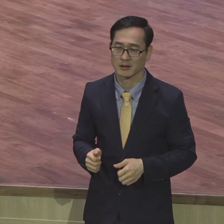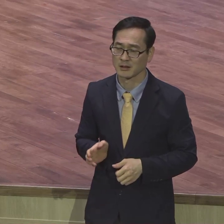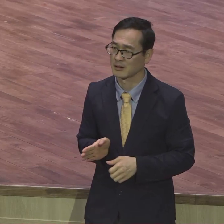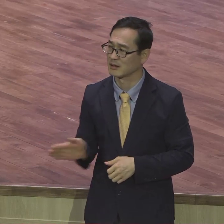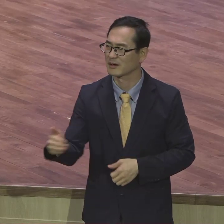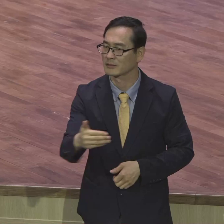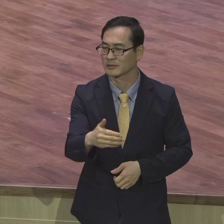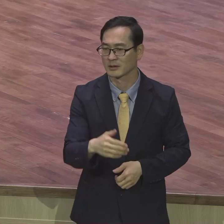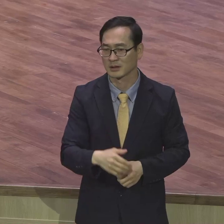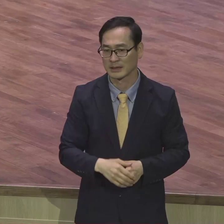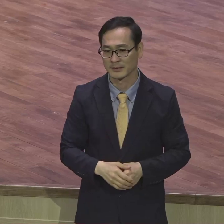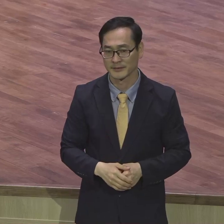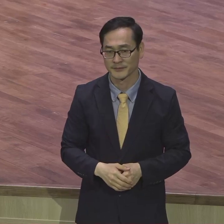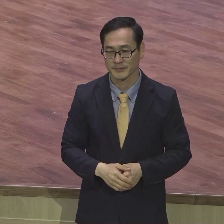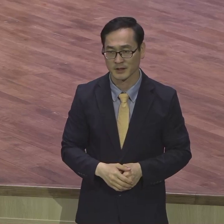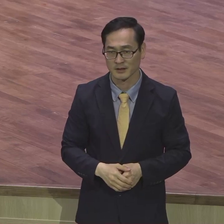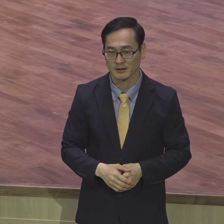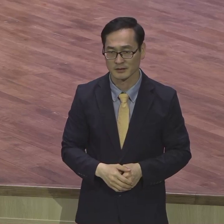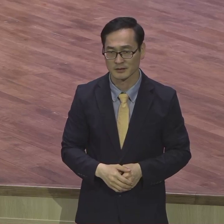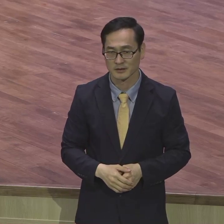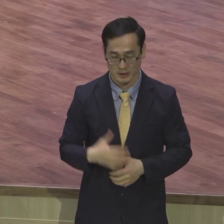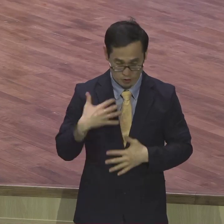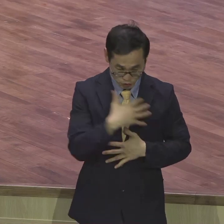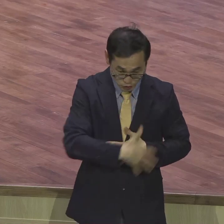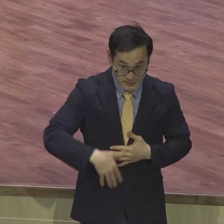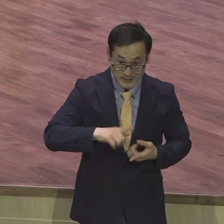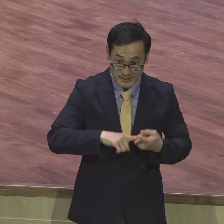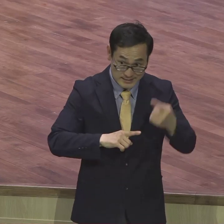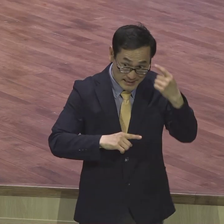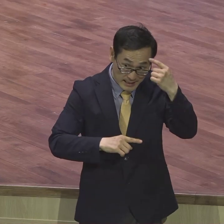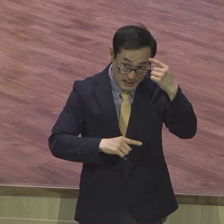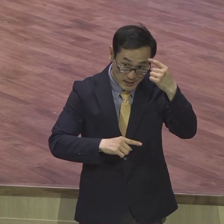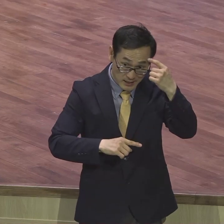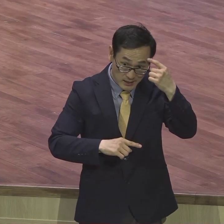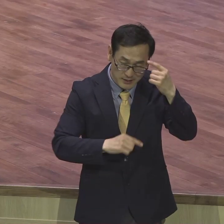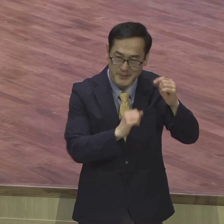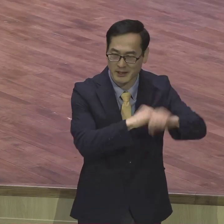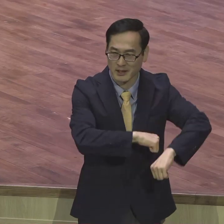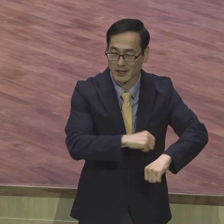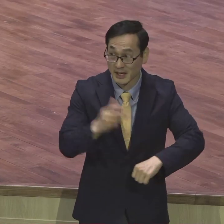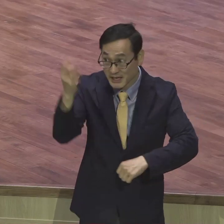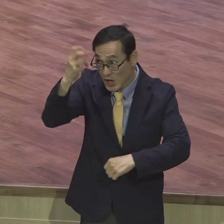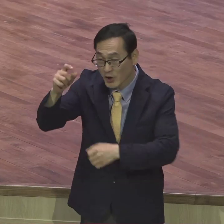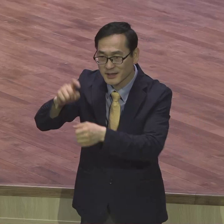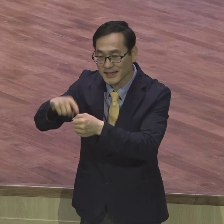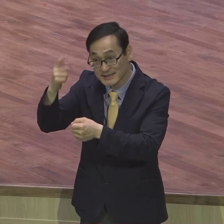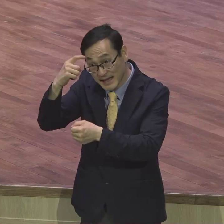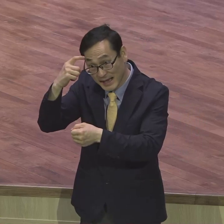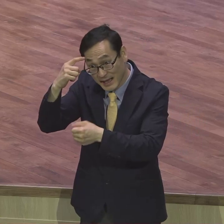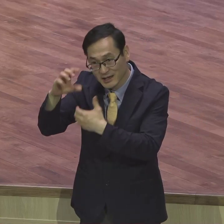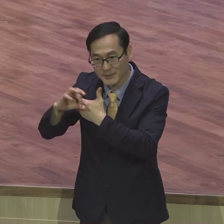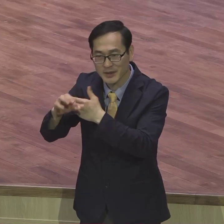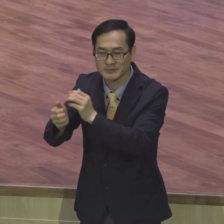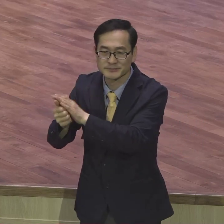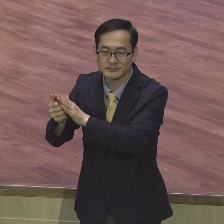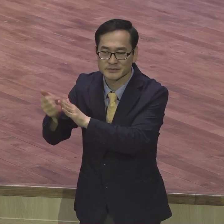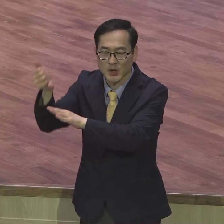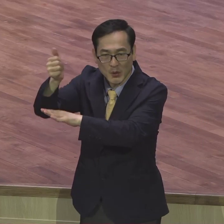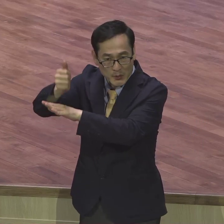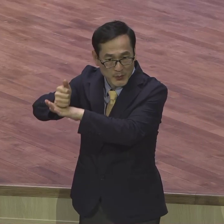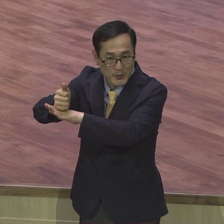말이에요. 영의 생각은 생명과 평안이니라 영적으로 해석해야 되는데 모두 육적으로 해석해.